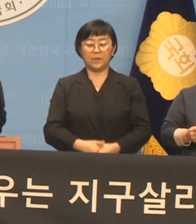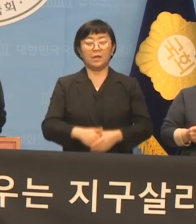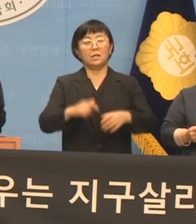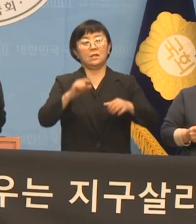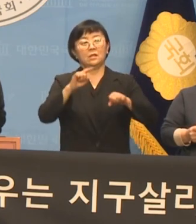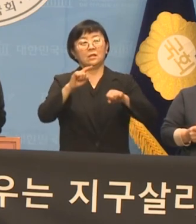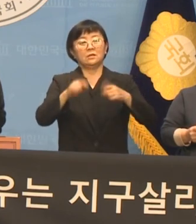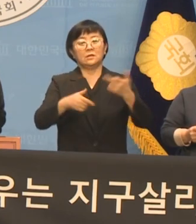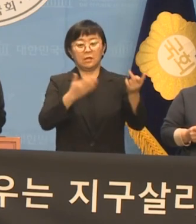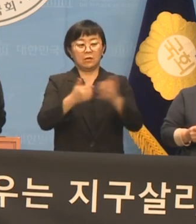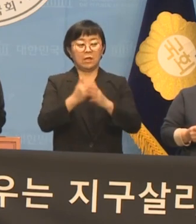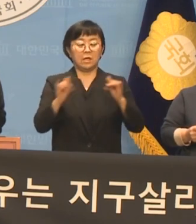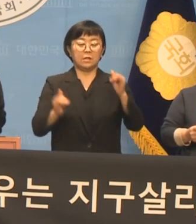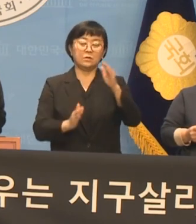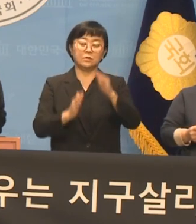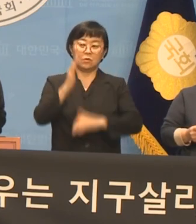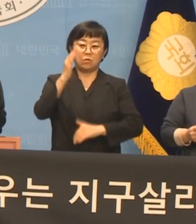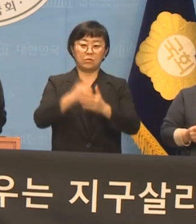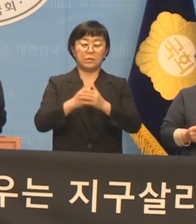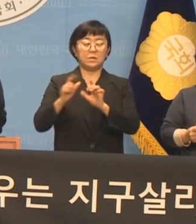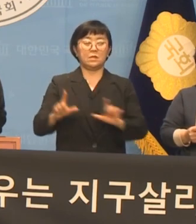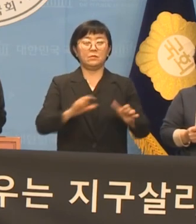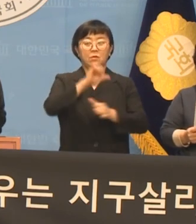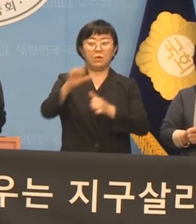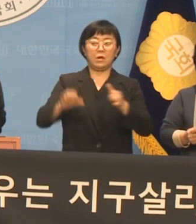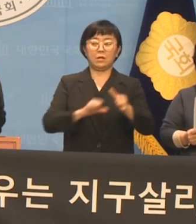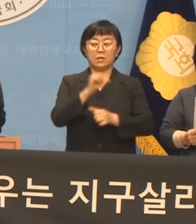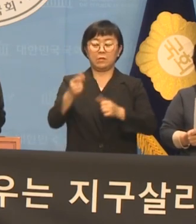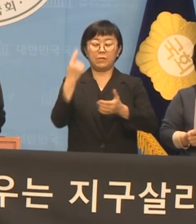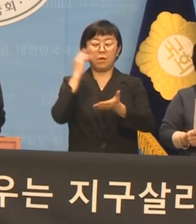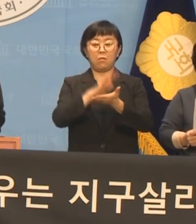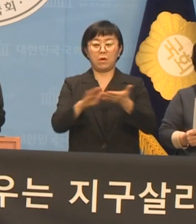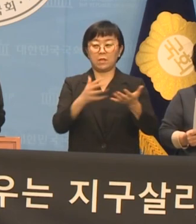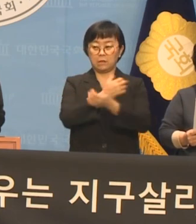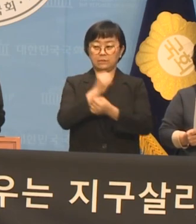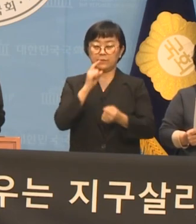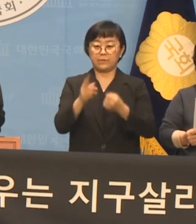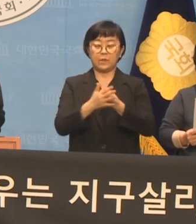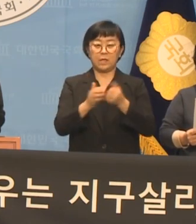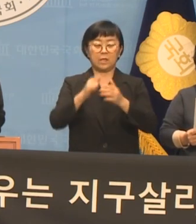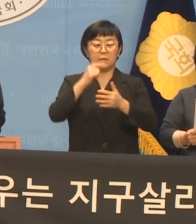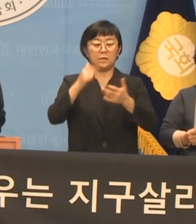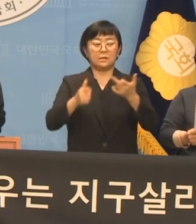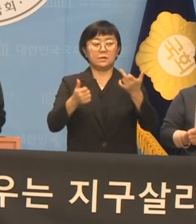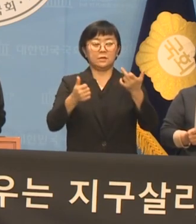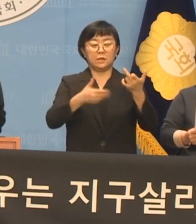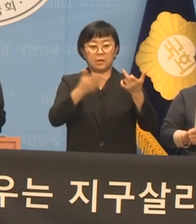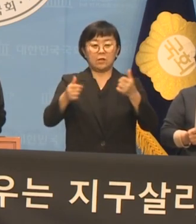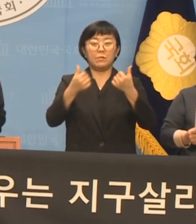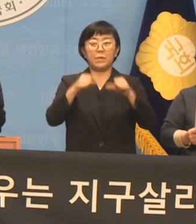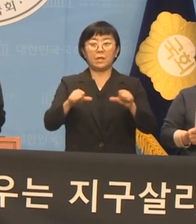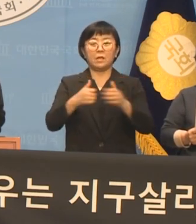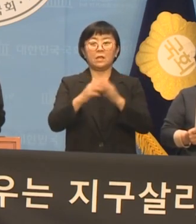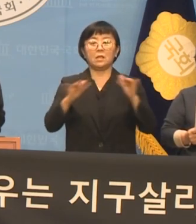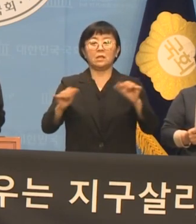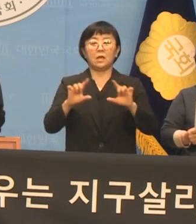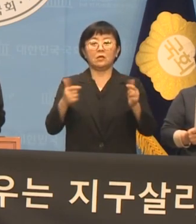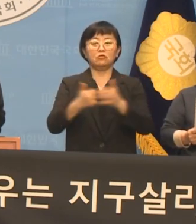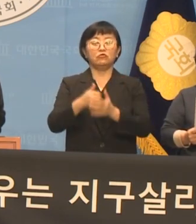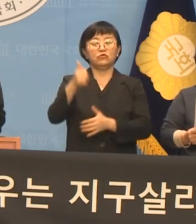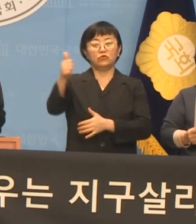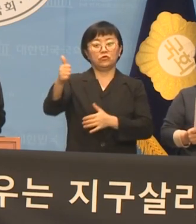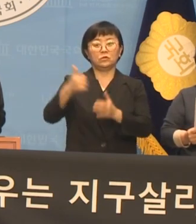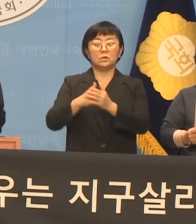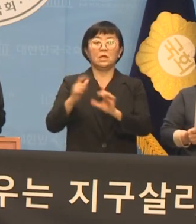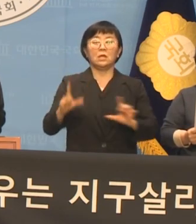자연과 인간을 초월한 생태 평화와 생태 계약을 이루자. 자연을 파괴한 인간이 아닌 자연이 주인인